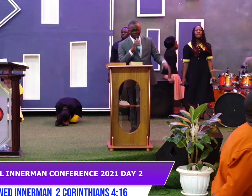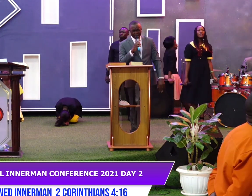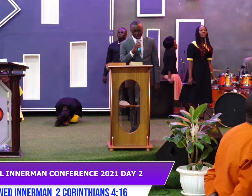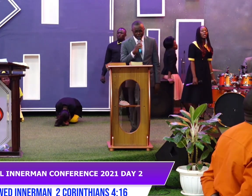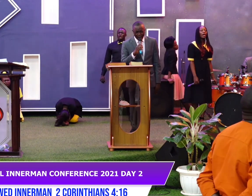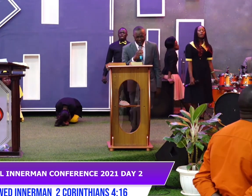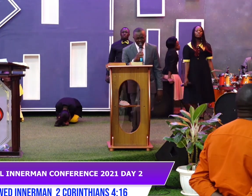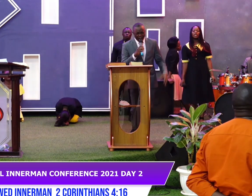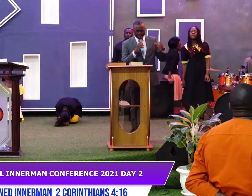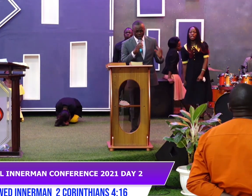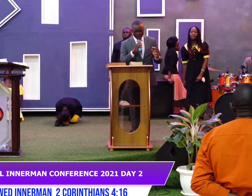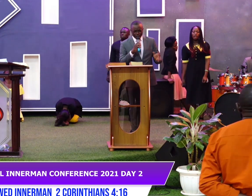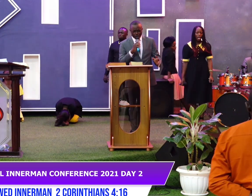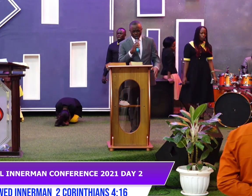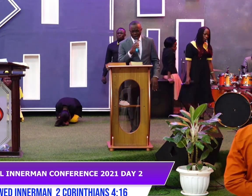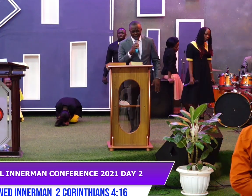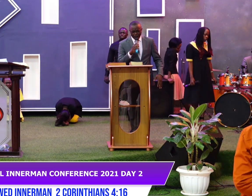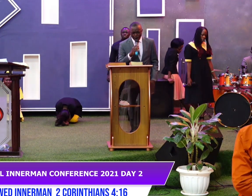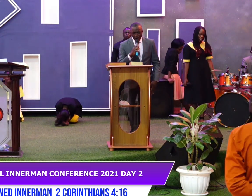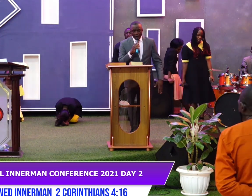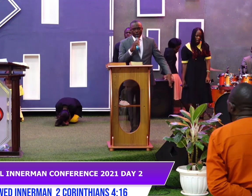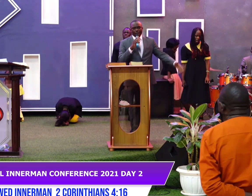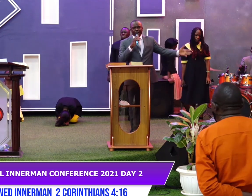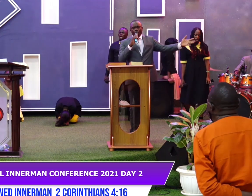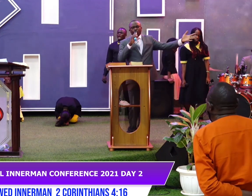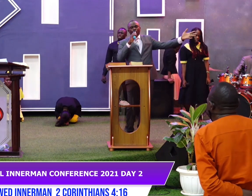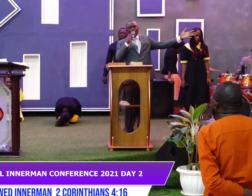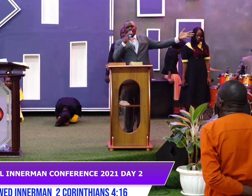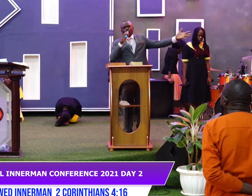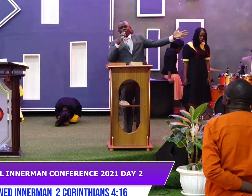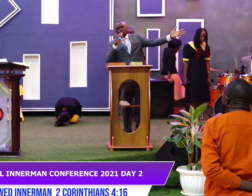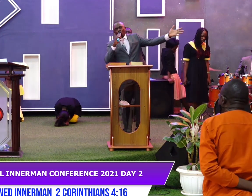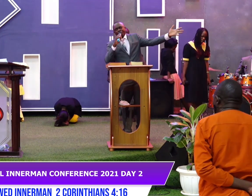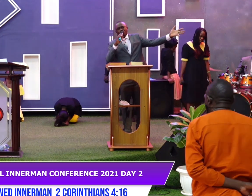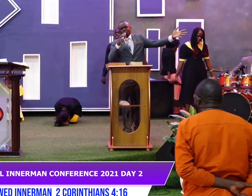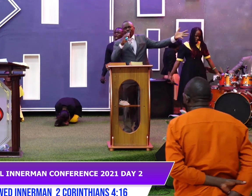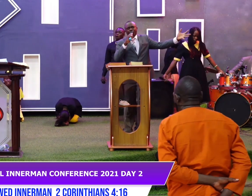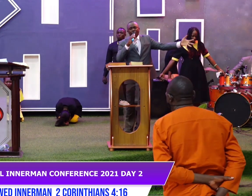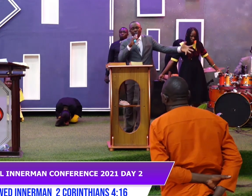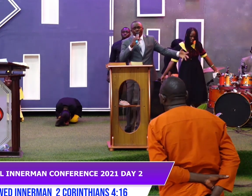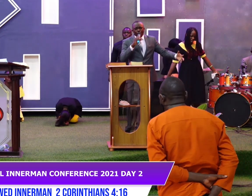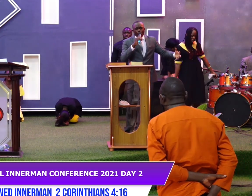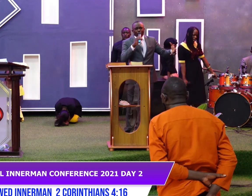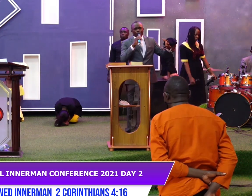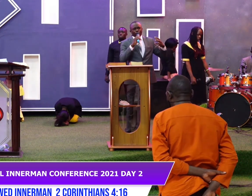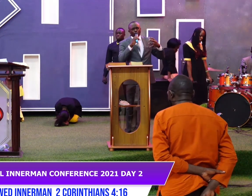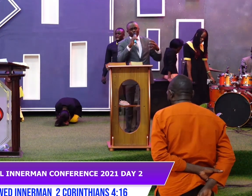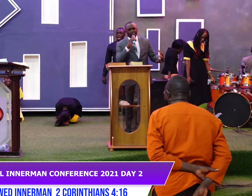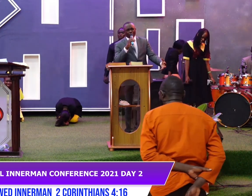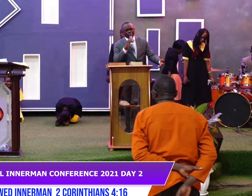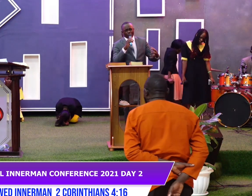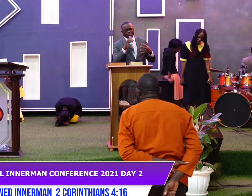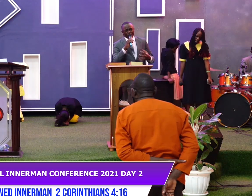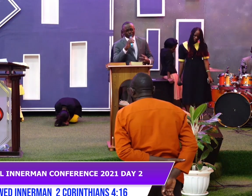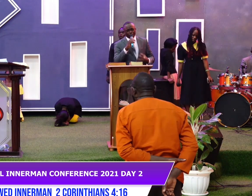omutukuvu okwegayirira akawungezi kolwalero bwe wabera wekyobugaga kyoba otuweereza taata bwe wabera